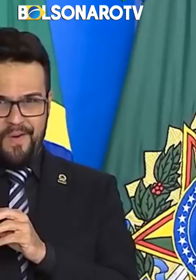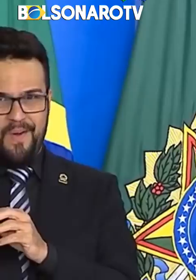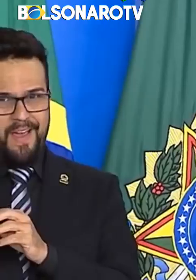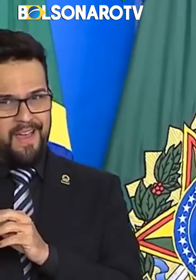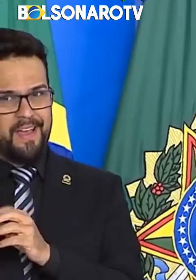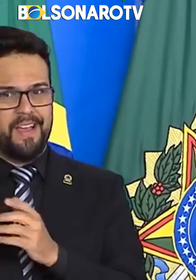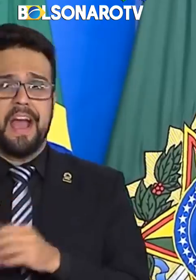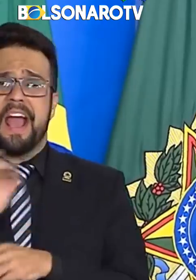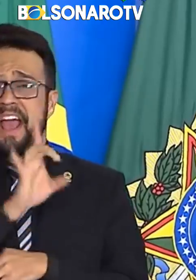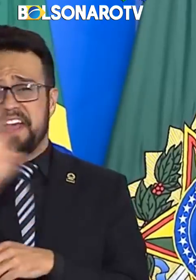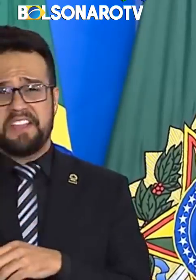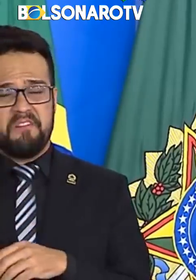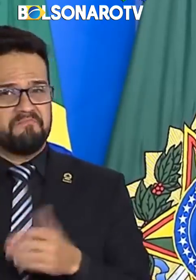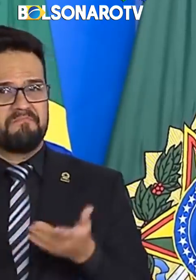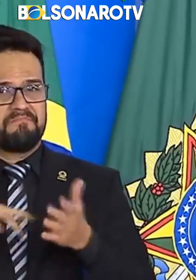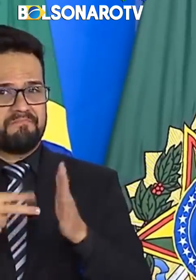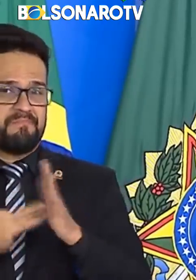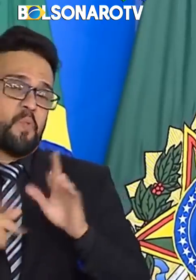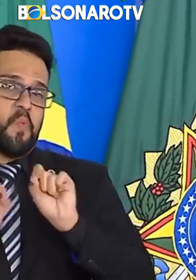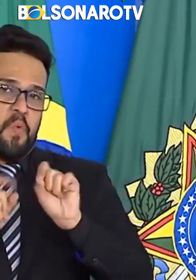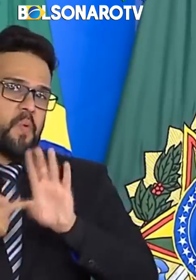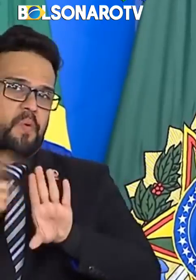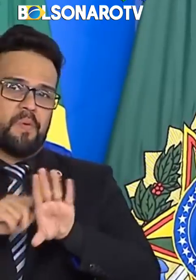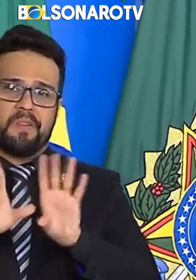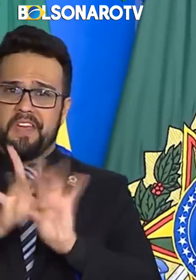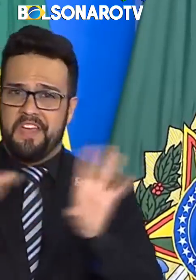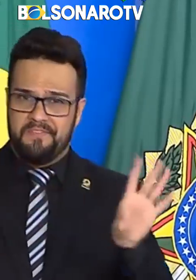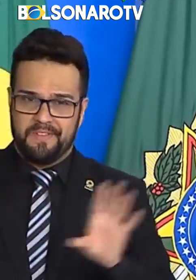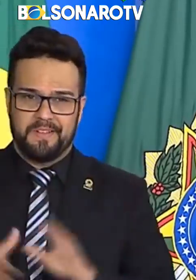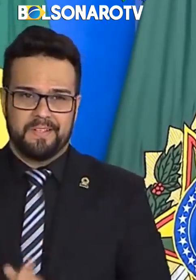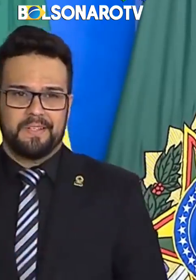Cada um interprete o G como quiser.